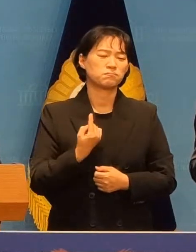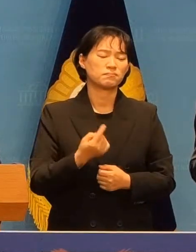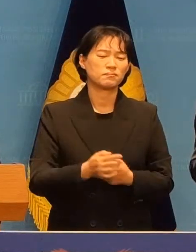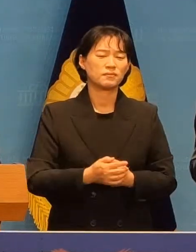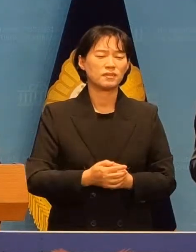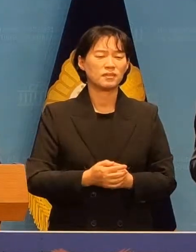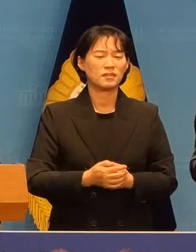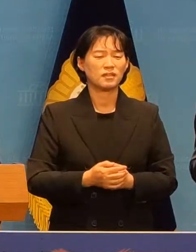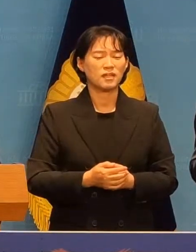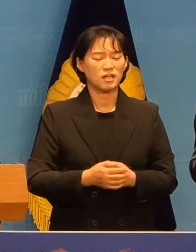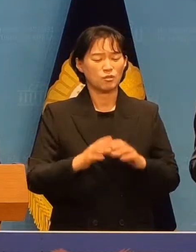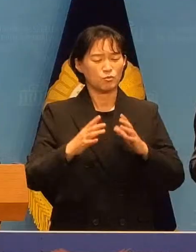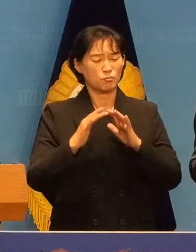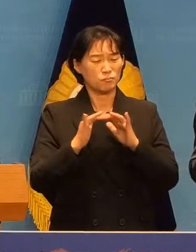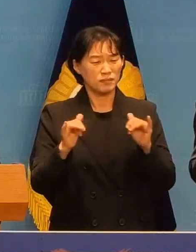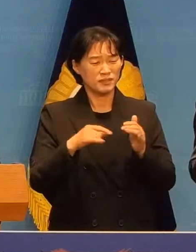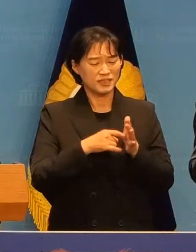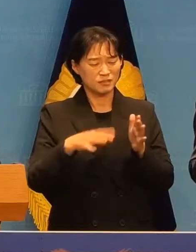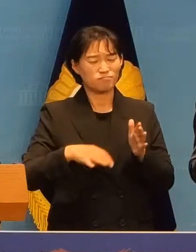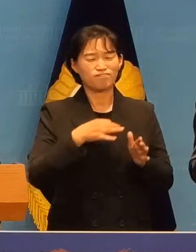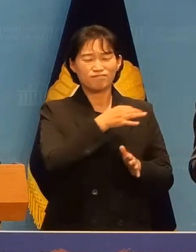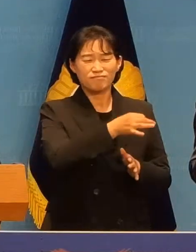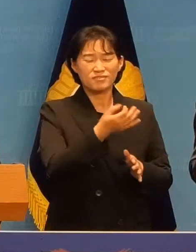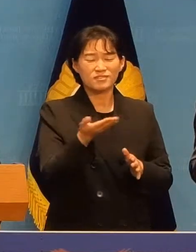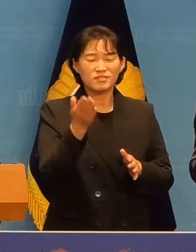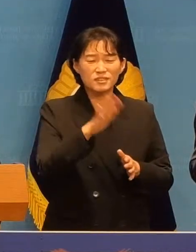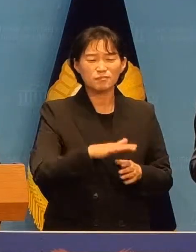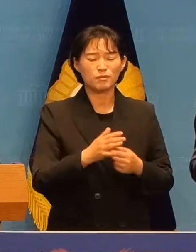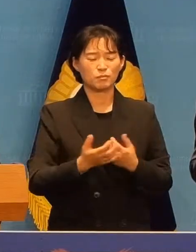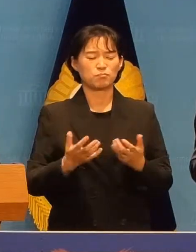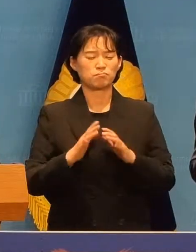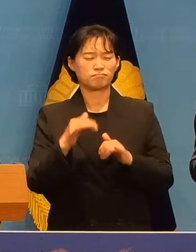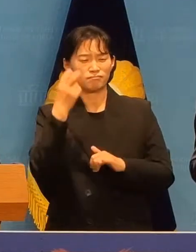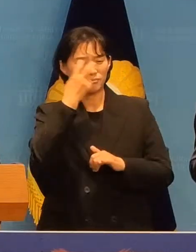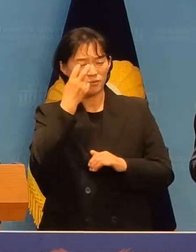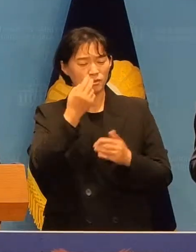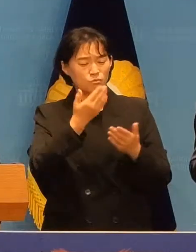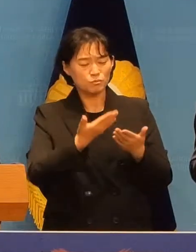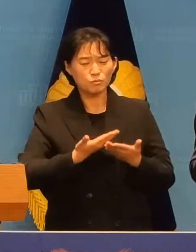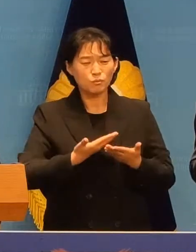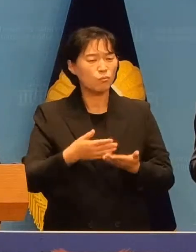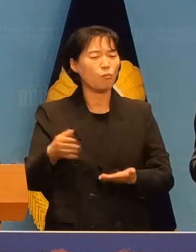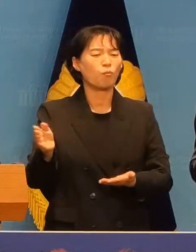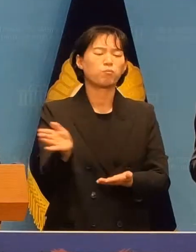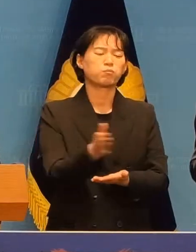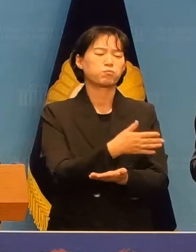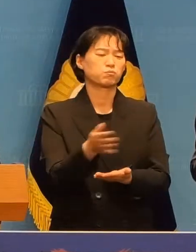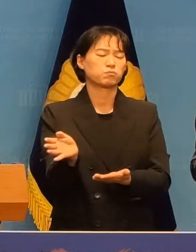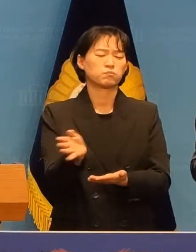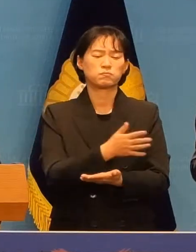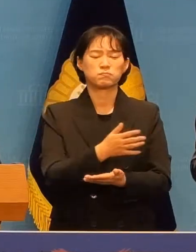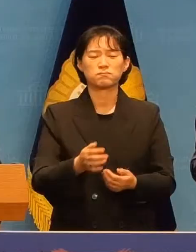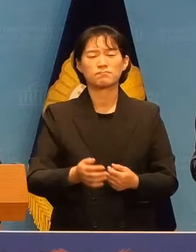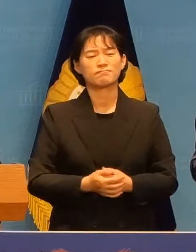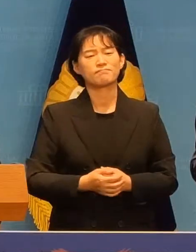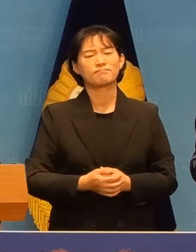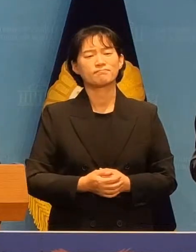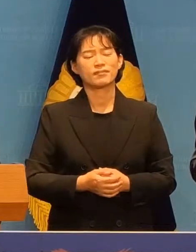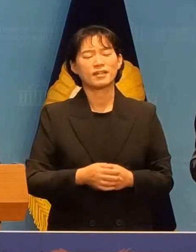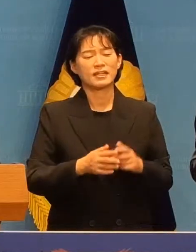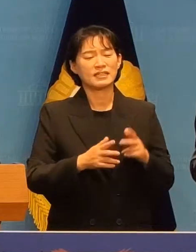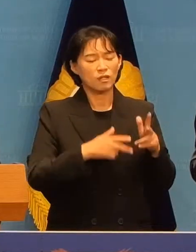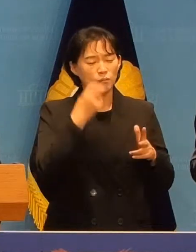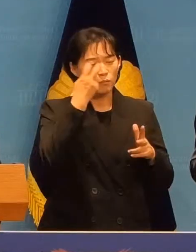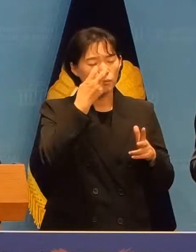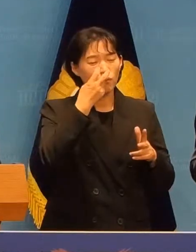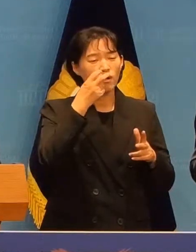수조 원의 국민 세금이 투입됐지만 노동자를 지키는 장치는 하나도 생기지 않았습니다. 산업을